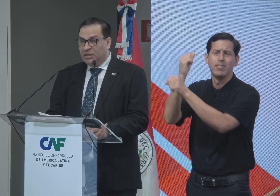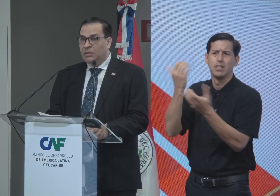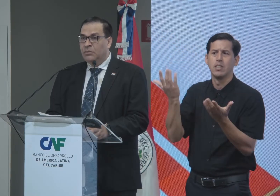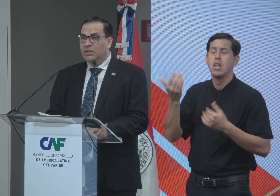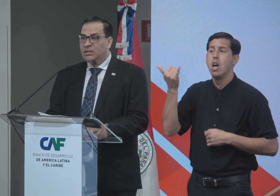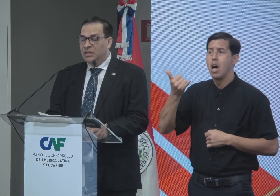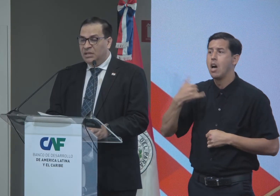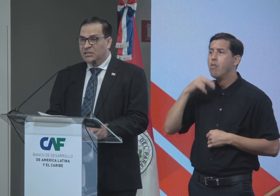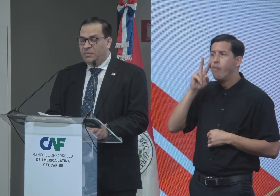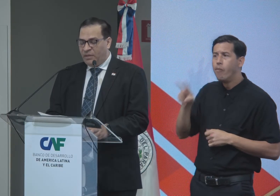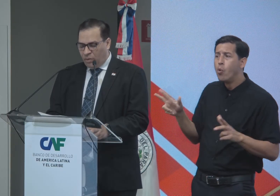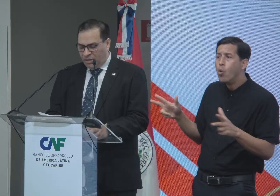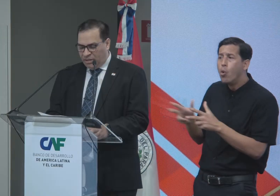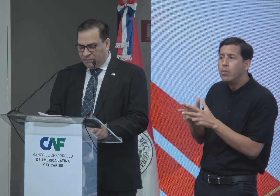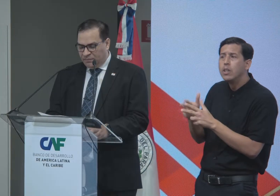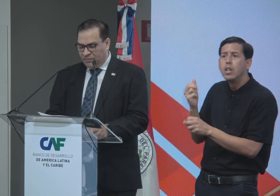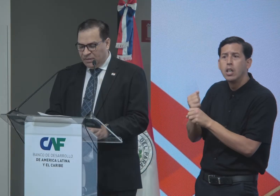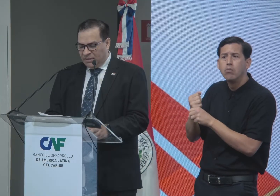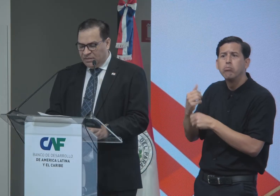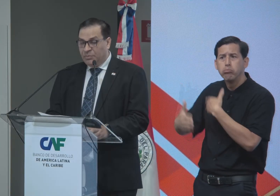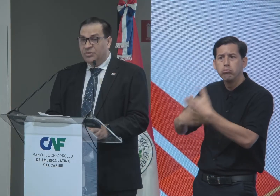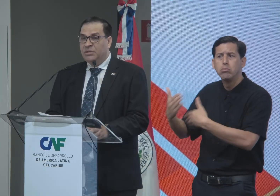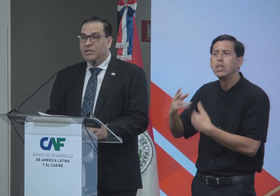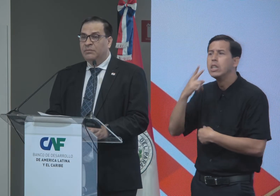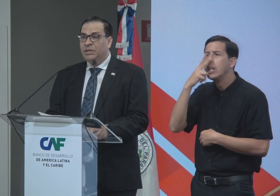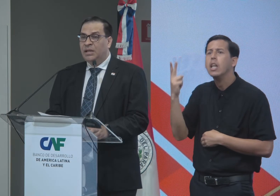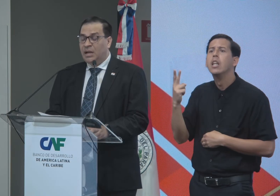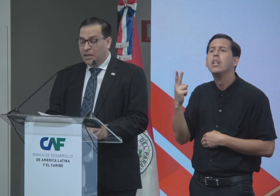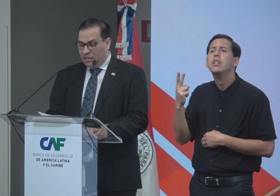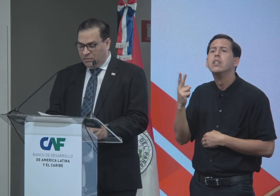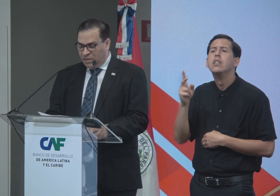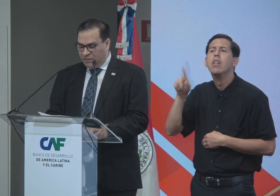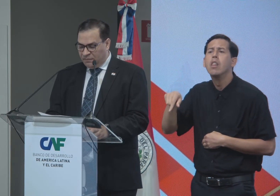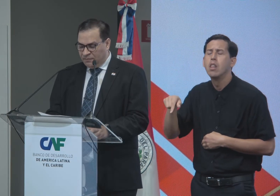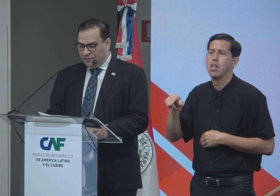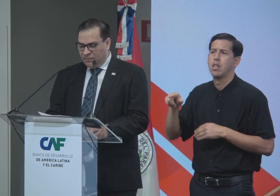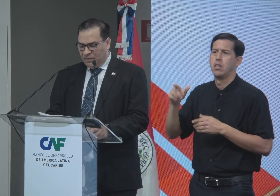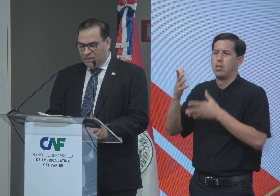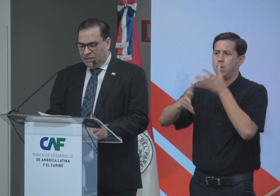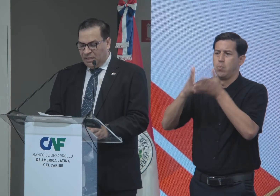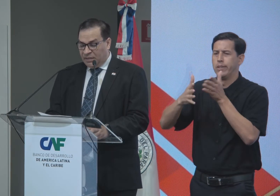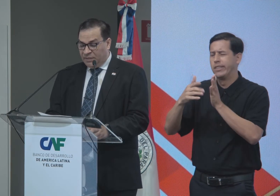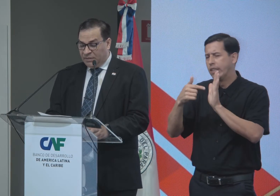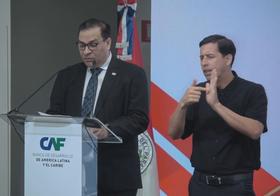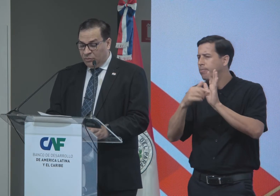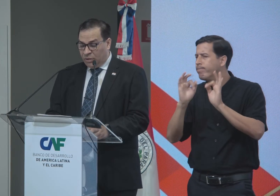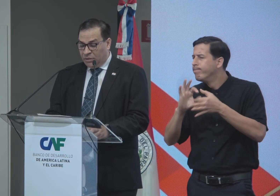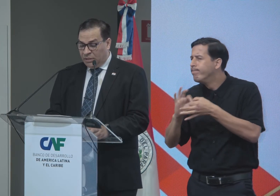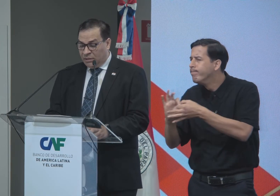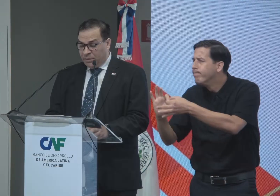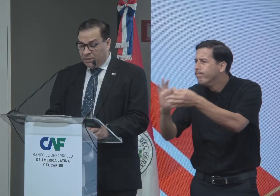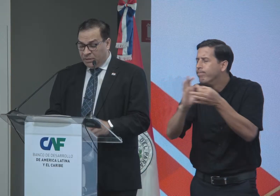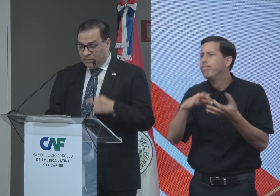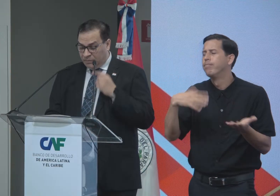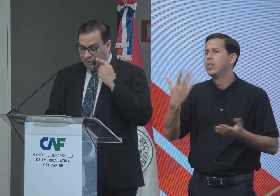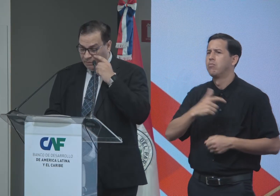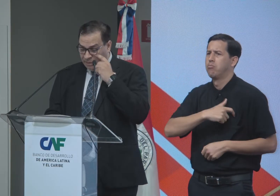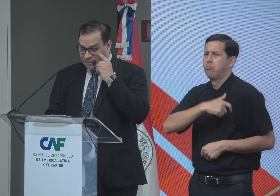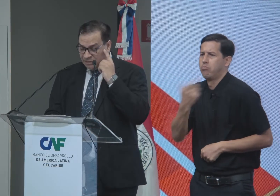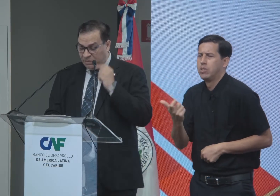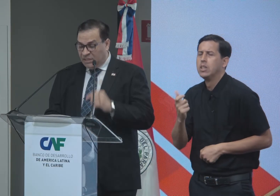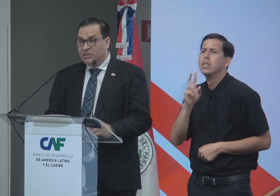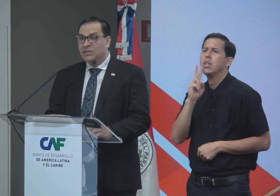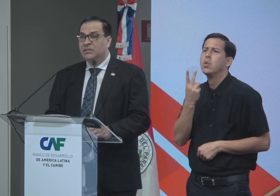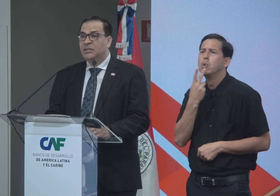de la lengua de señas paraguaya. Se aproxima también la academia, el carnet de traductor e intérprete y